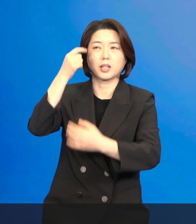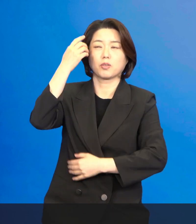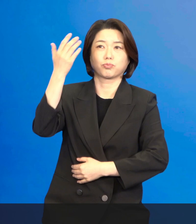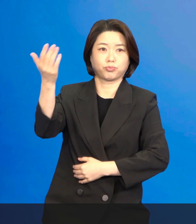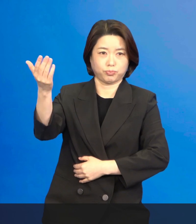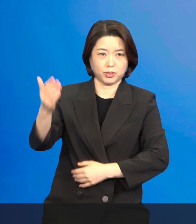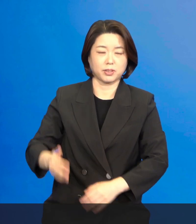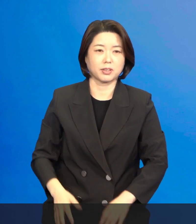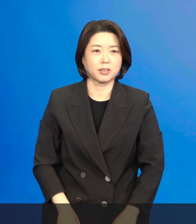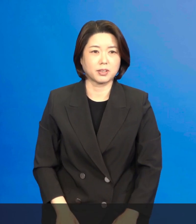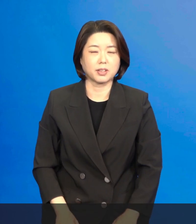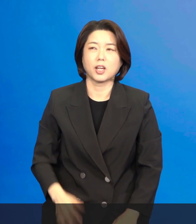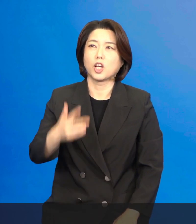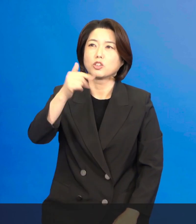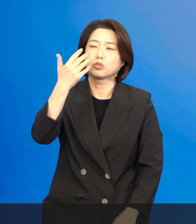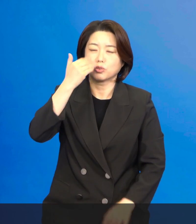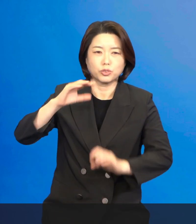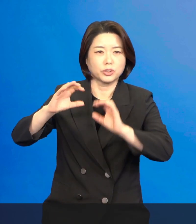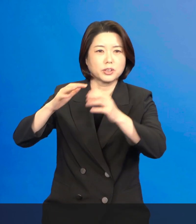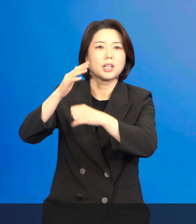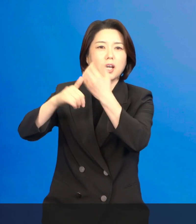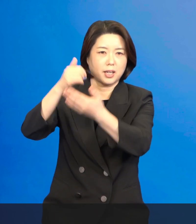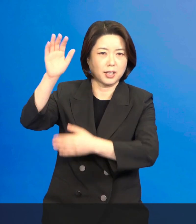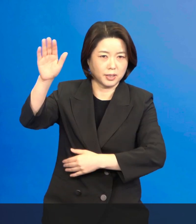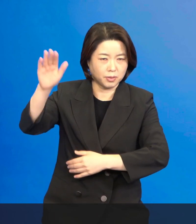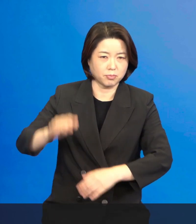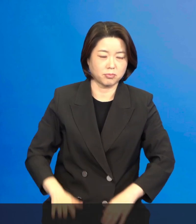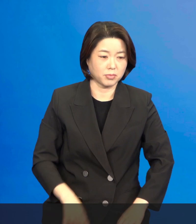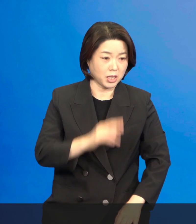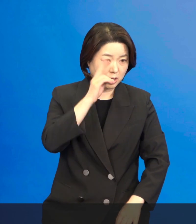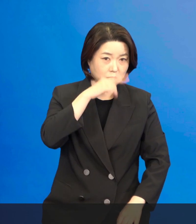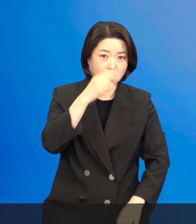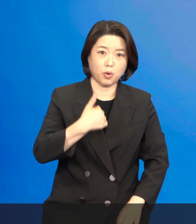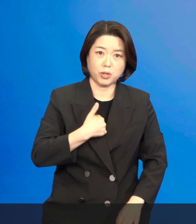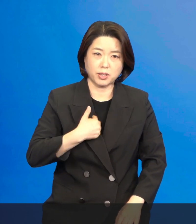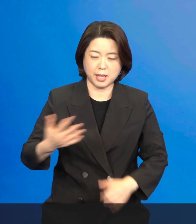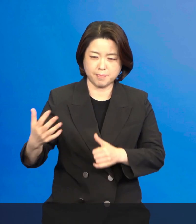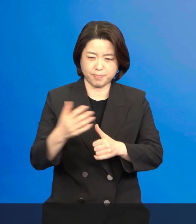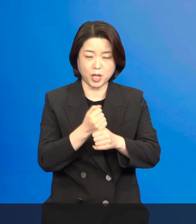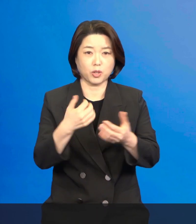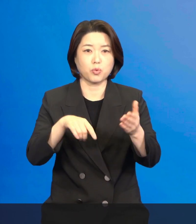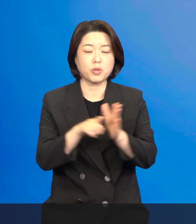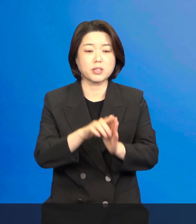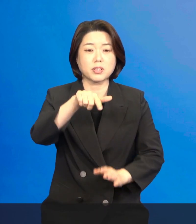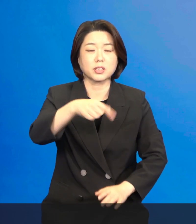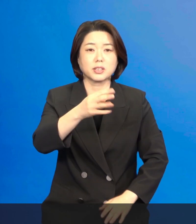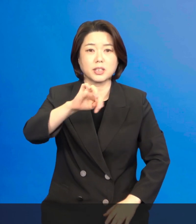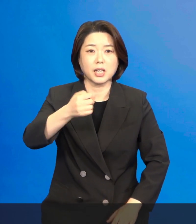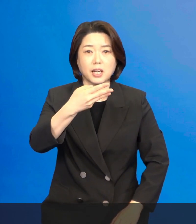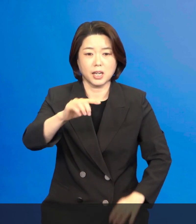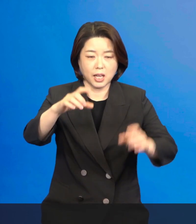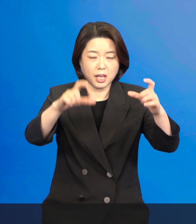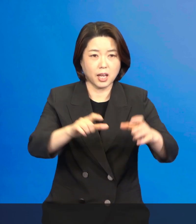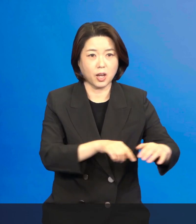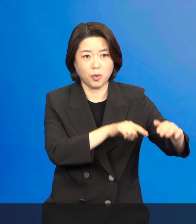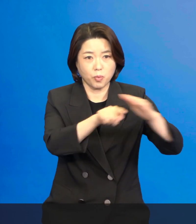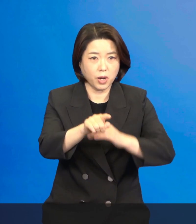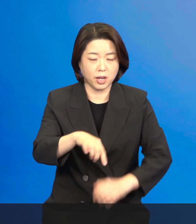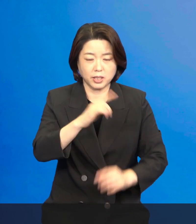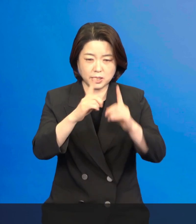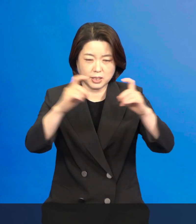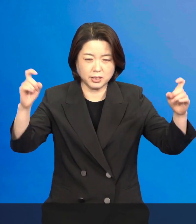아뢰었다. 주 이스라엘의 하나님, 사울이 나를 잡으려고 그일라로 와서 이 성읍을